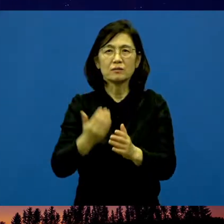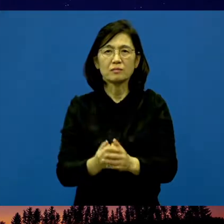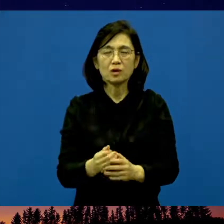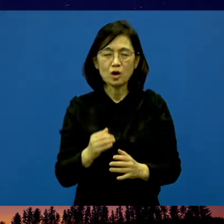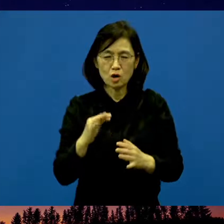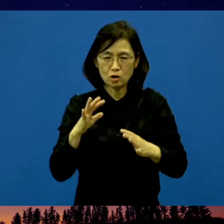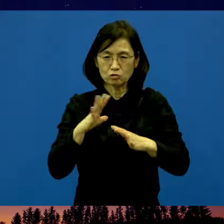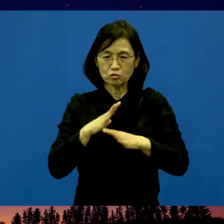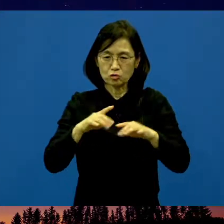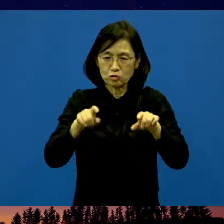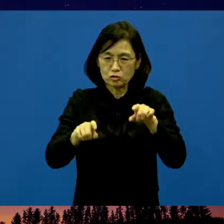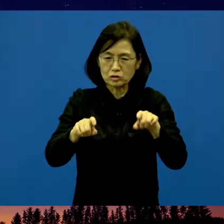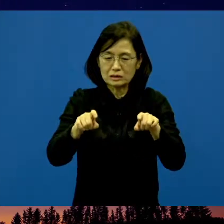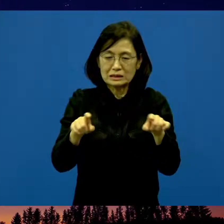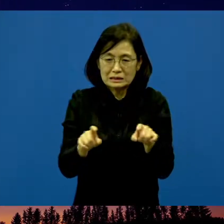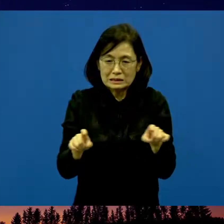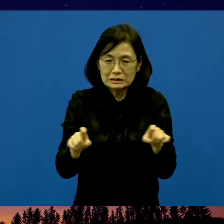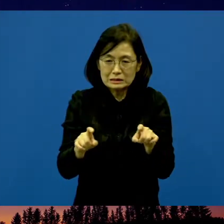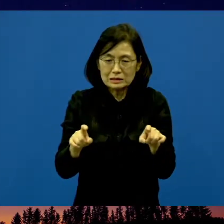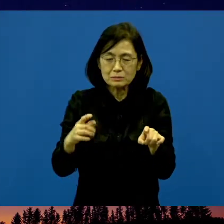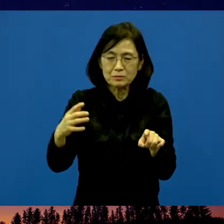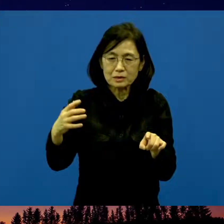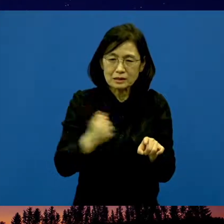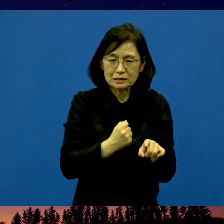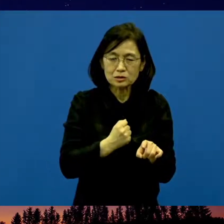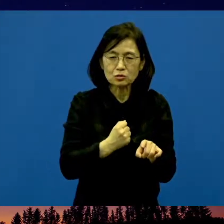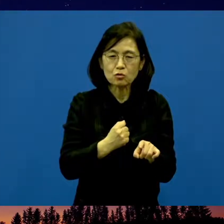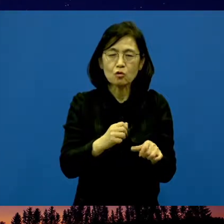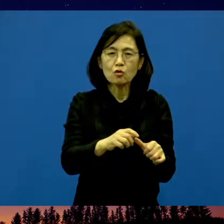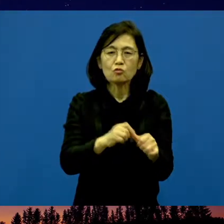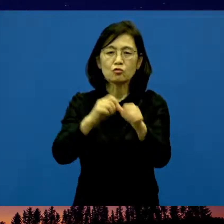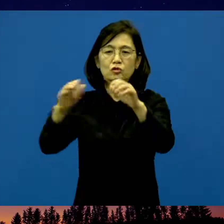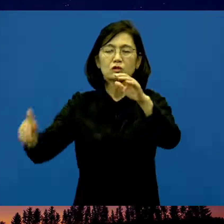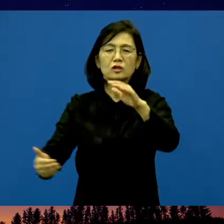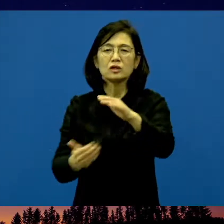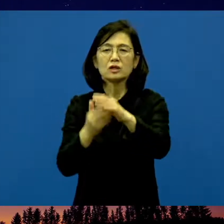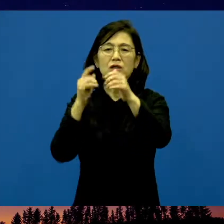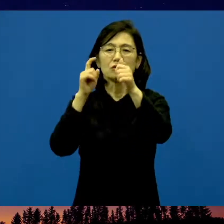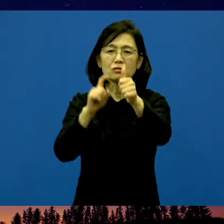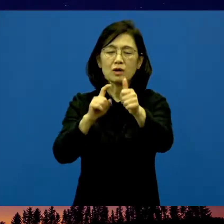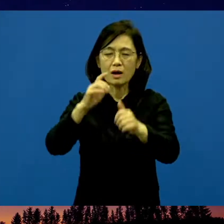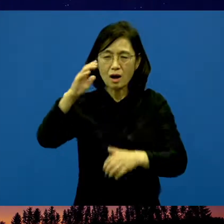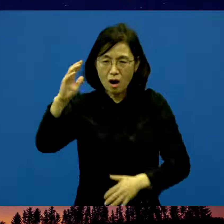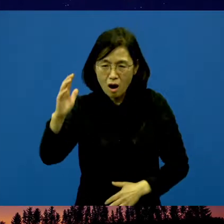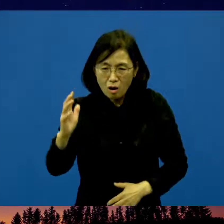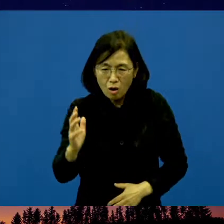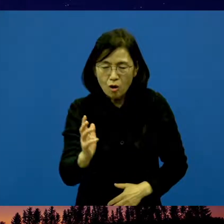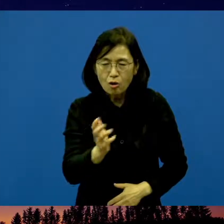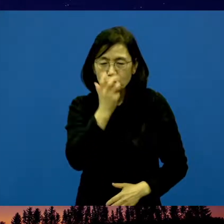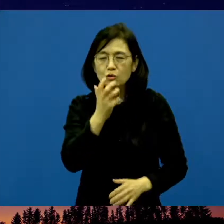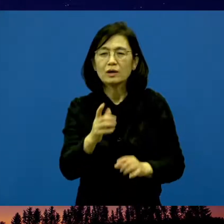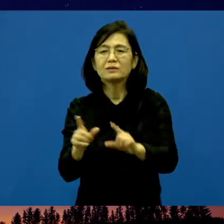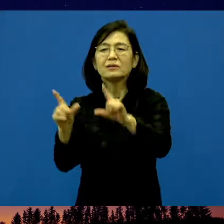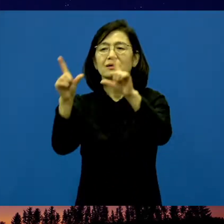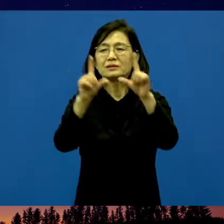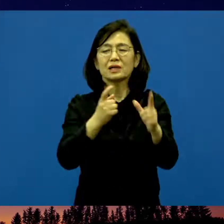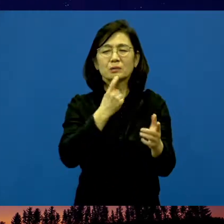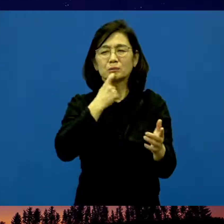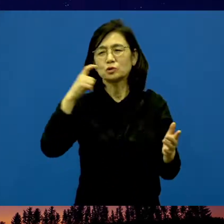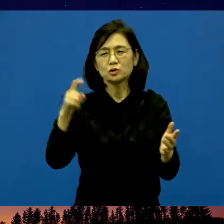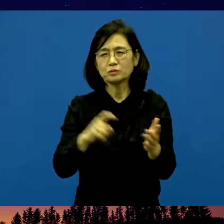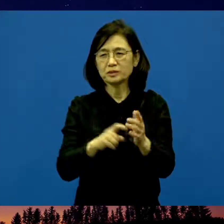떨림으로 구원을 이루라는 이 말은 성화의 길은 쉽지 않다는 것을 얘기하는 것이죠.